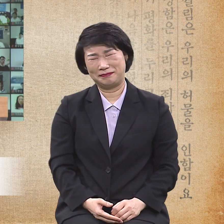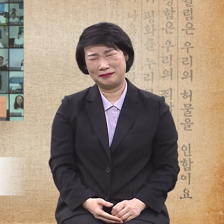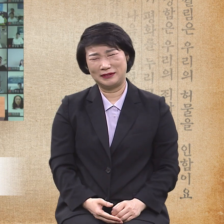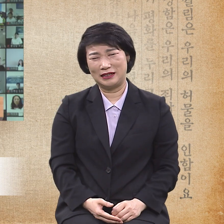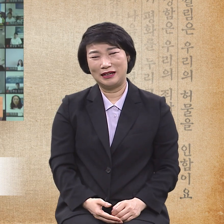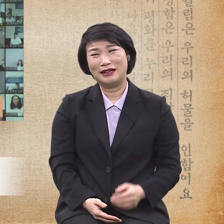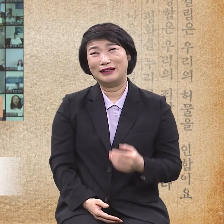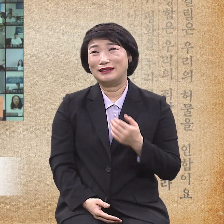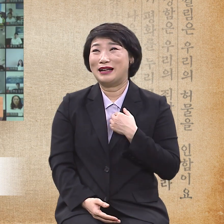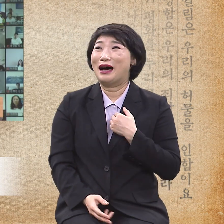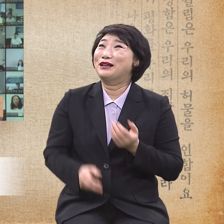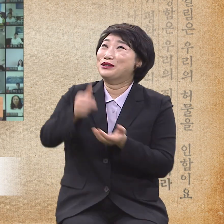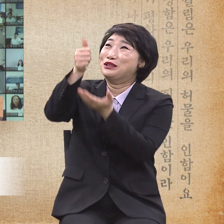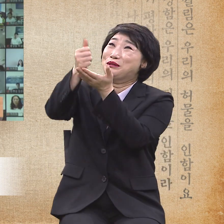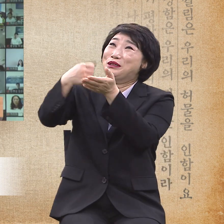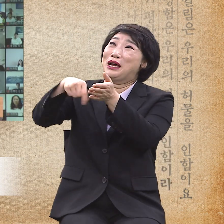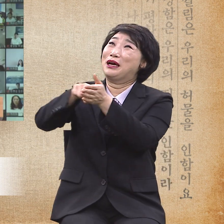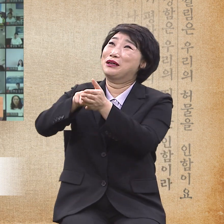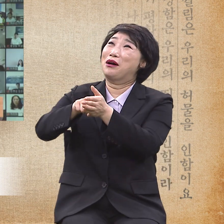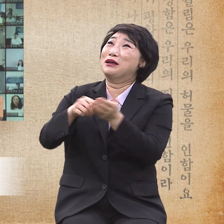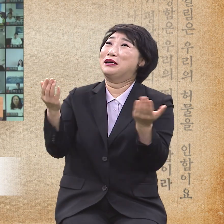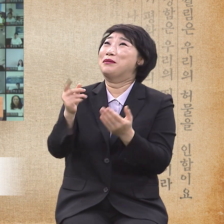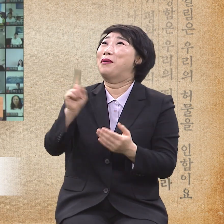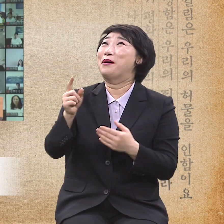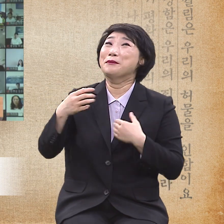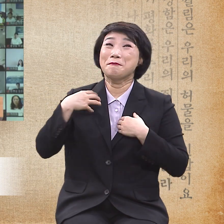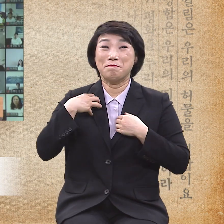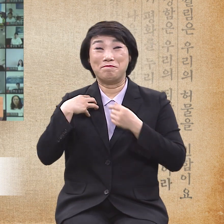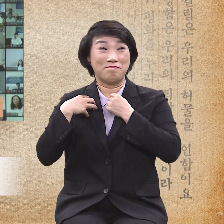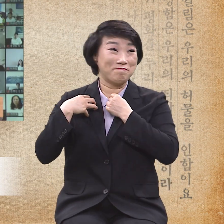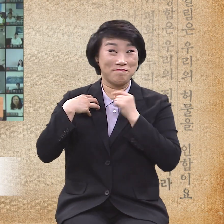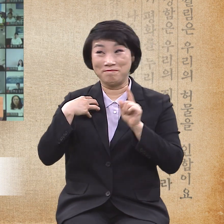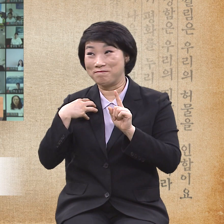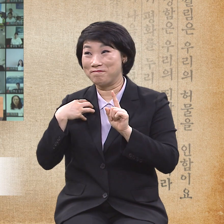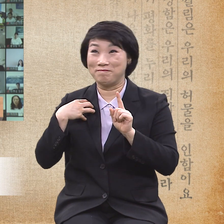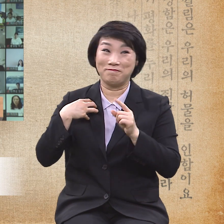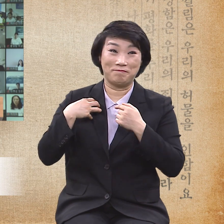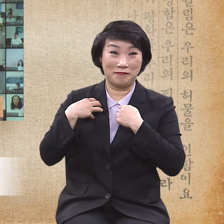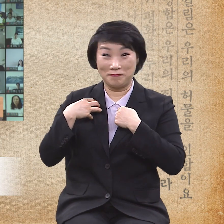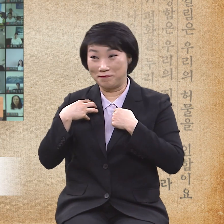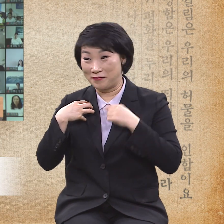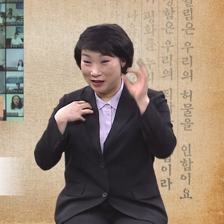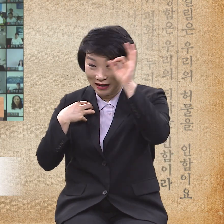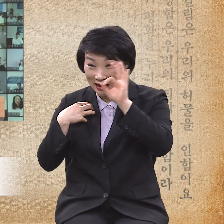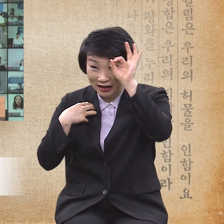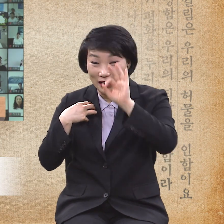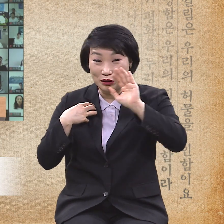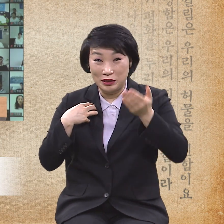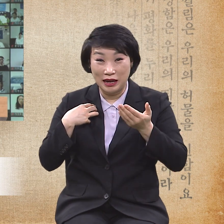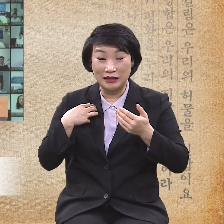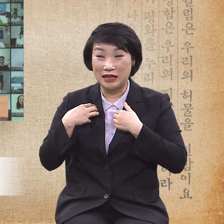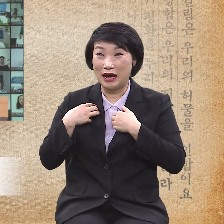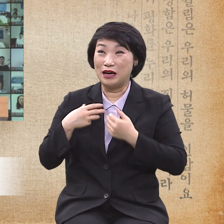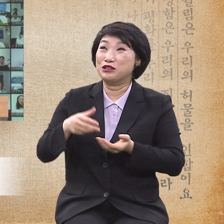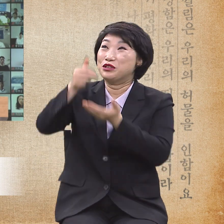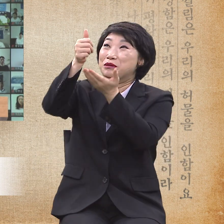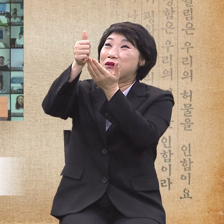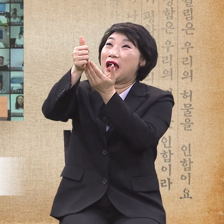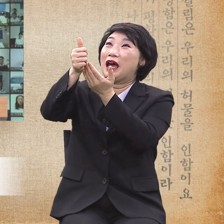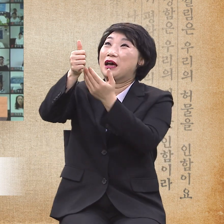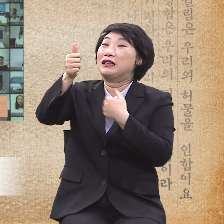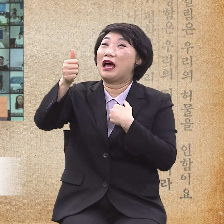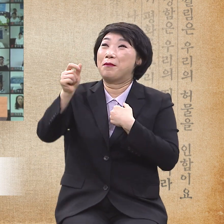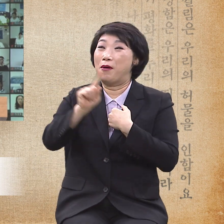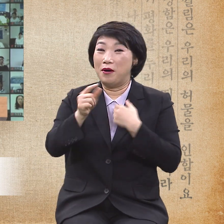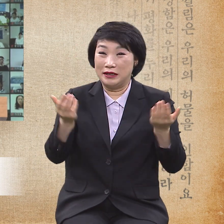나는 주를 위해 무슨 일 좀 해봐야 되나? 응? 나는 주를 위해 뭘 좀